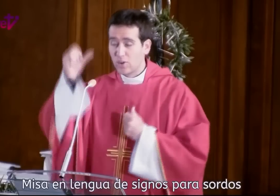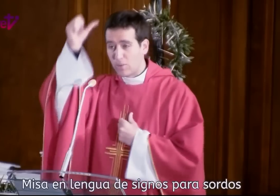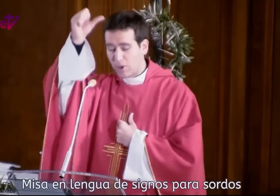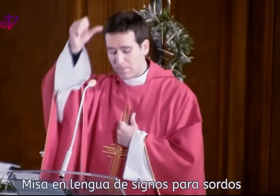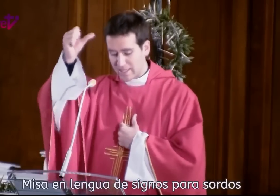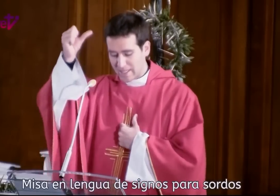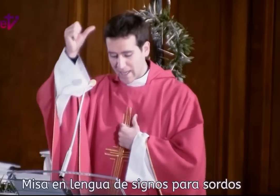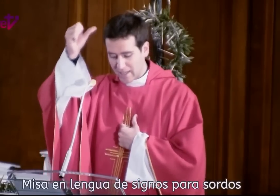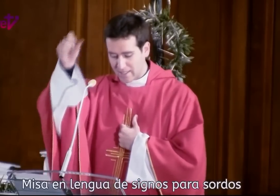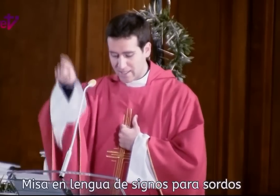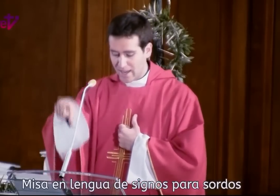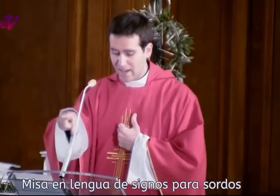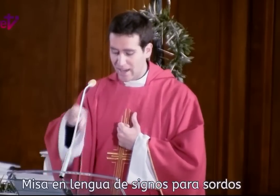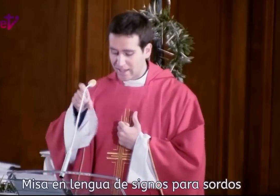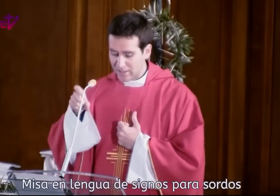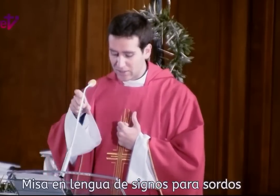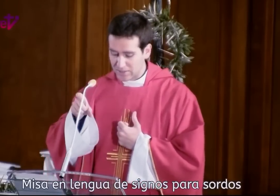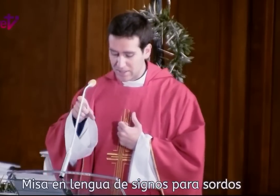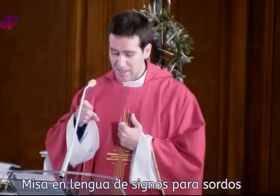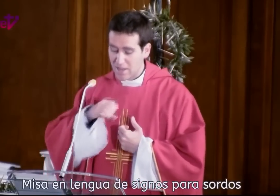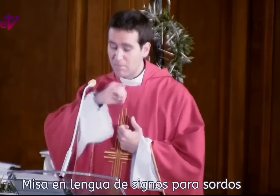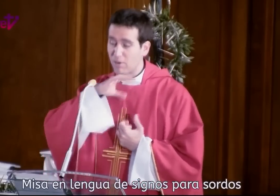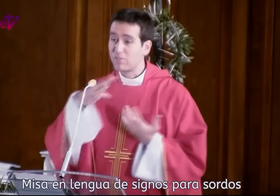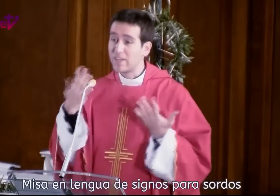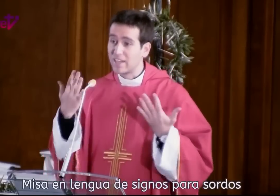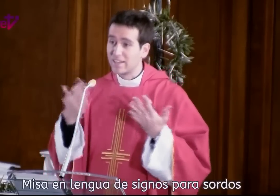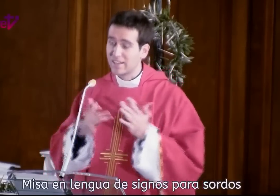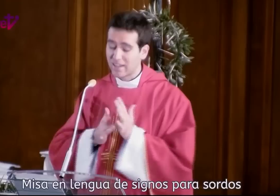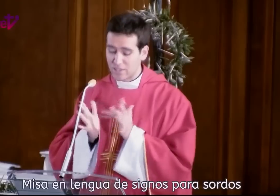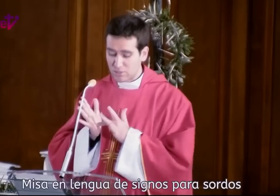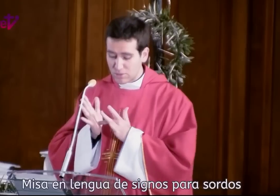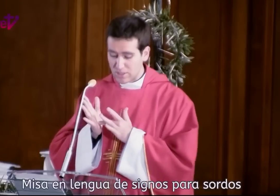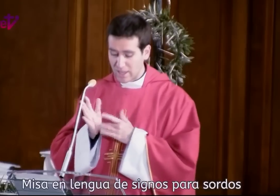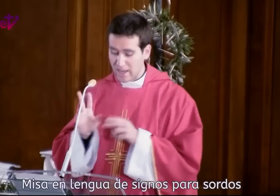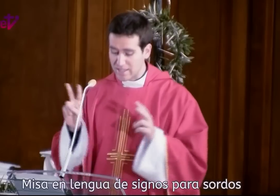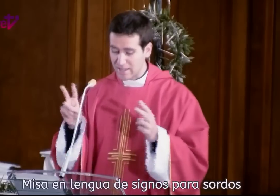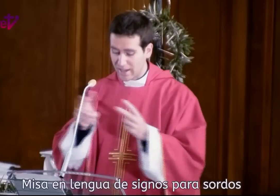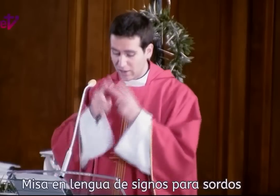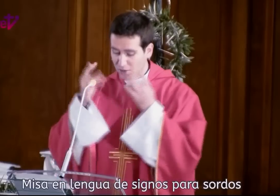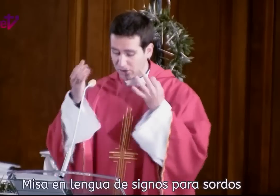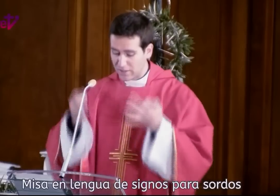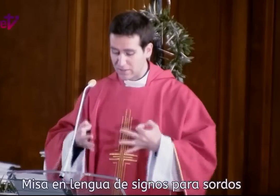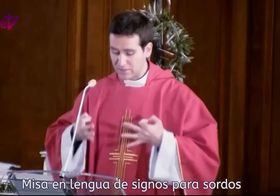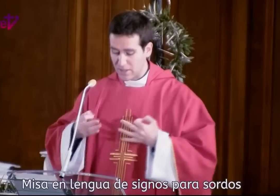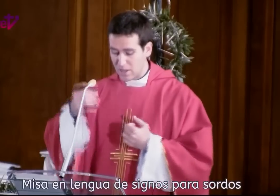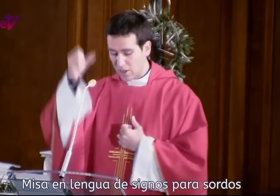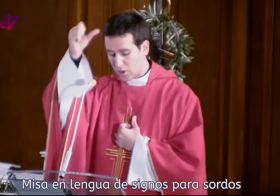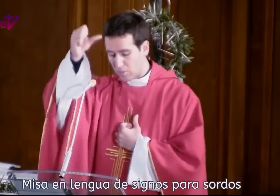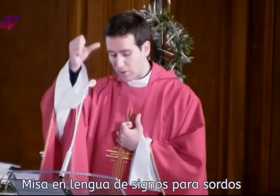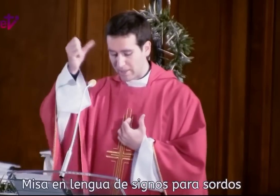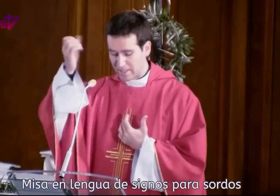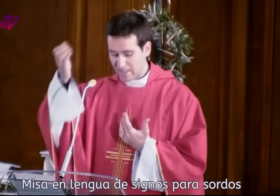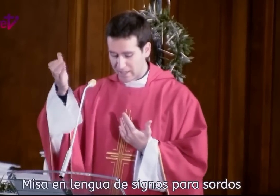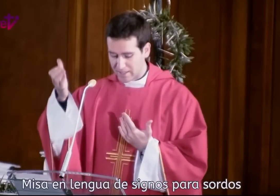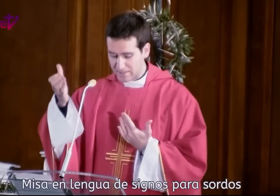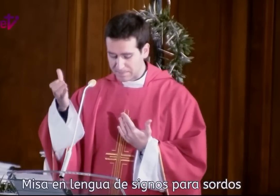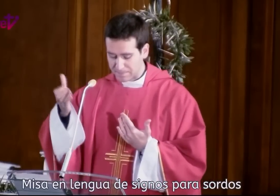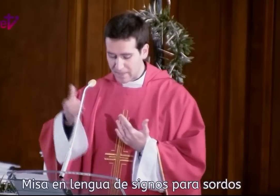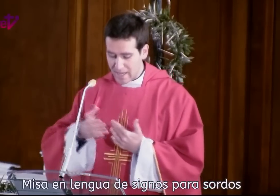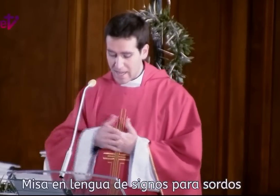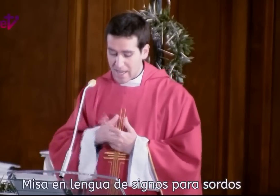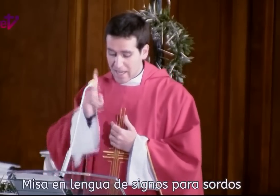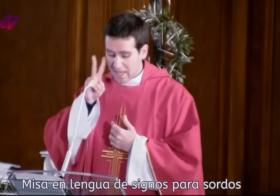reconociéndolo como el Mesías, el elegido. Por fin Jesús es reconocido como el